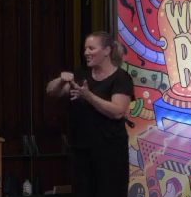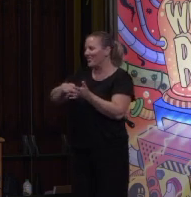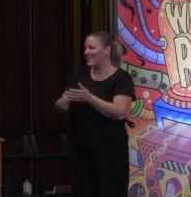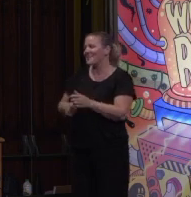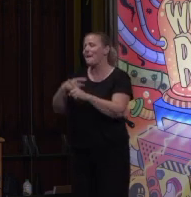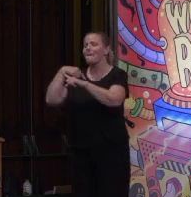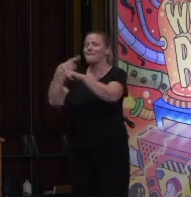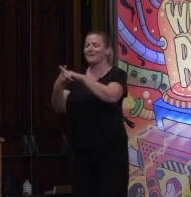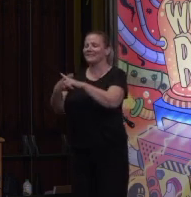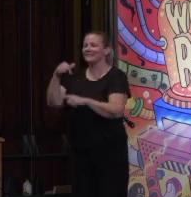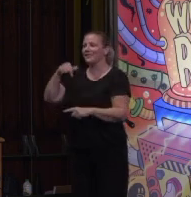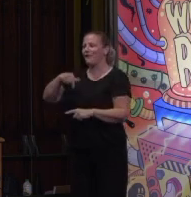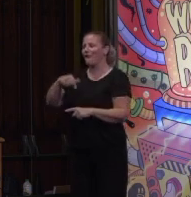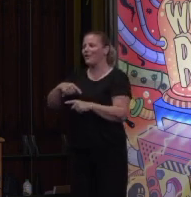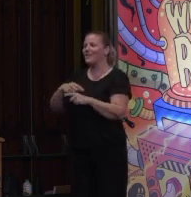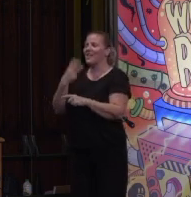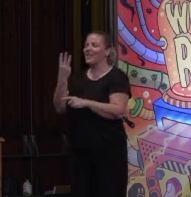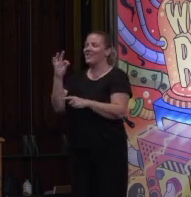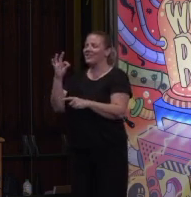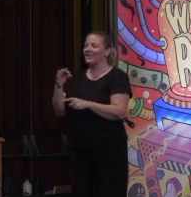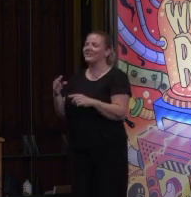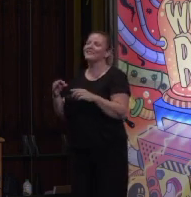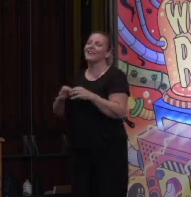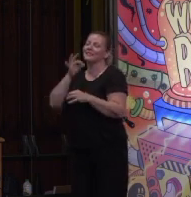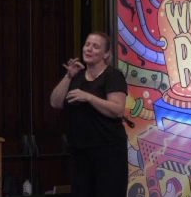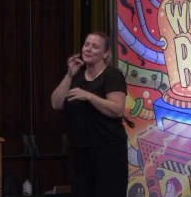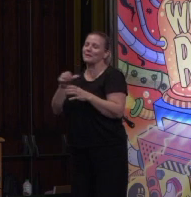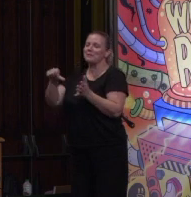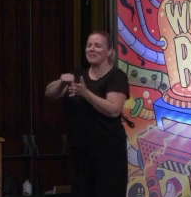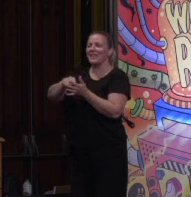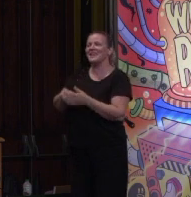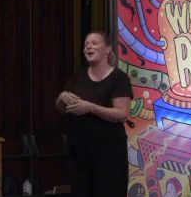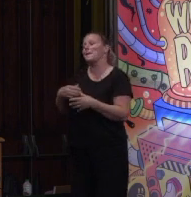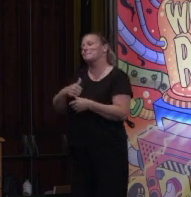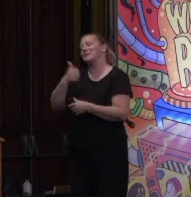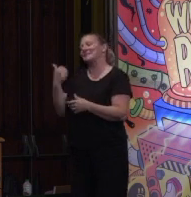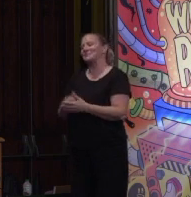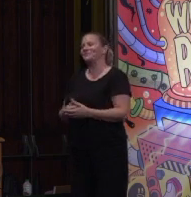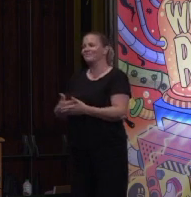de septiembre y de que este gato llegue por fin a casa. Gracias.